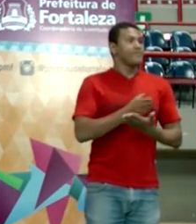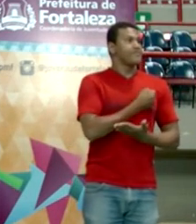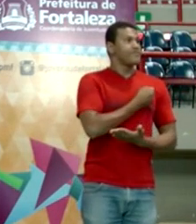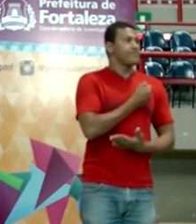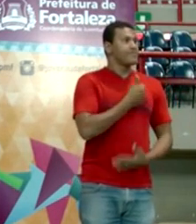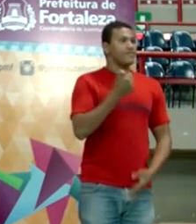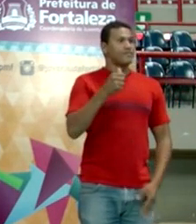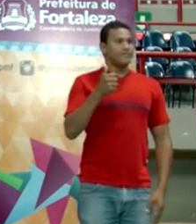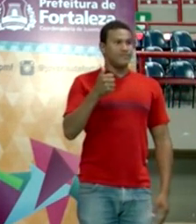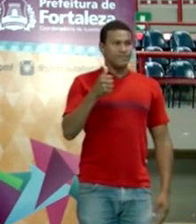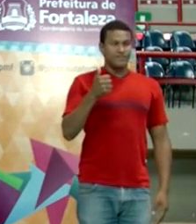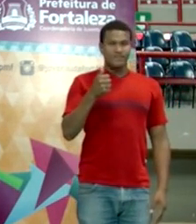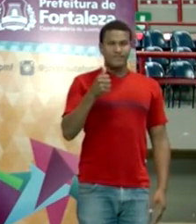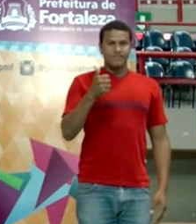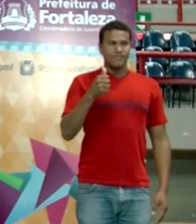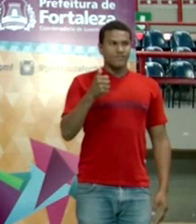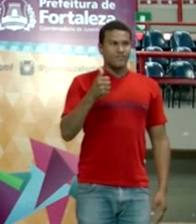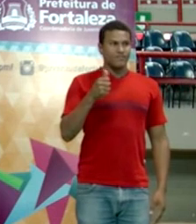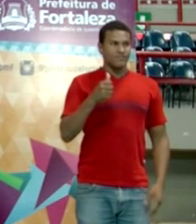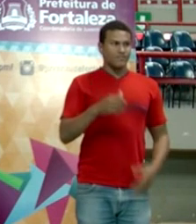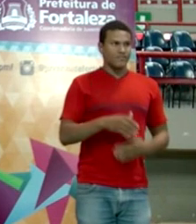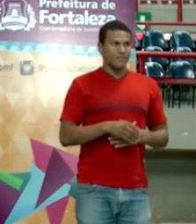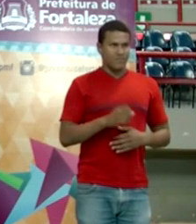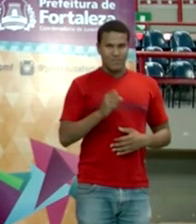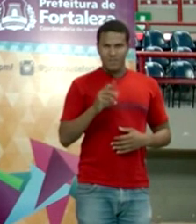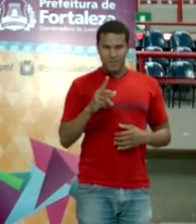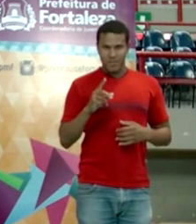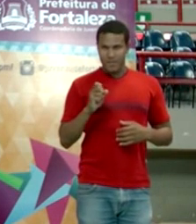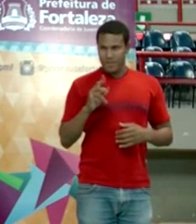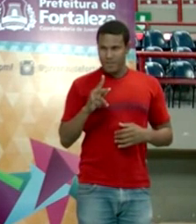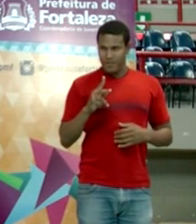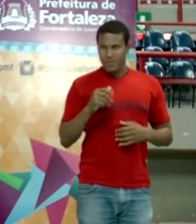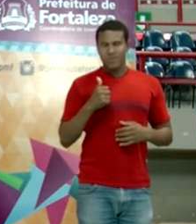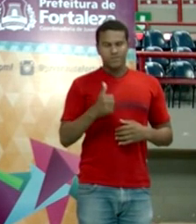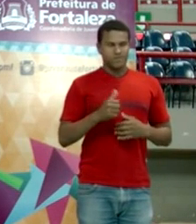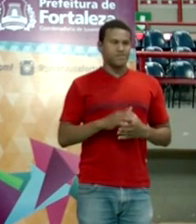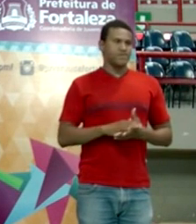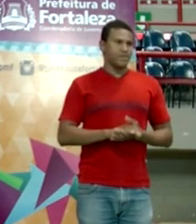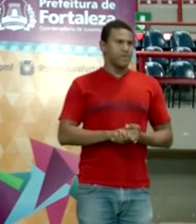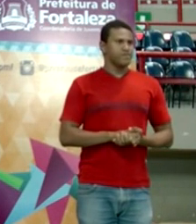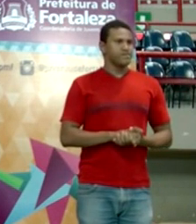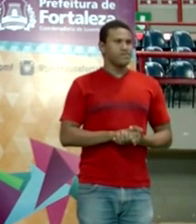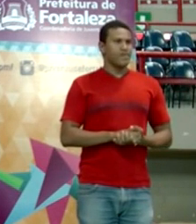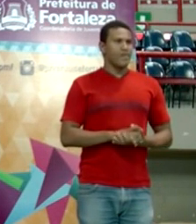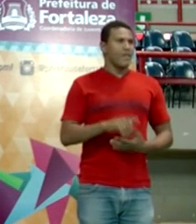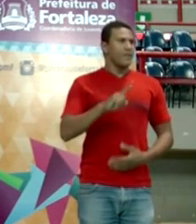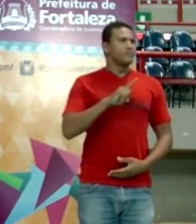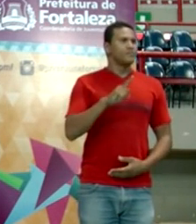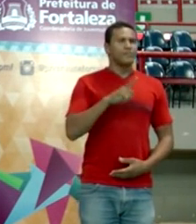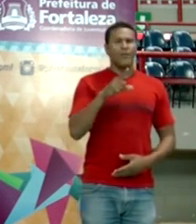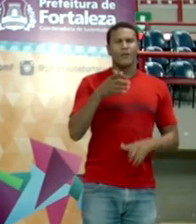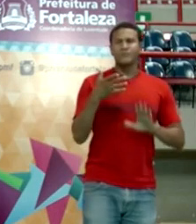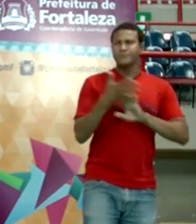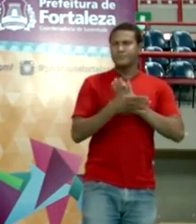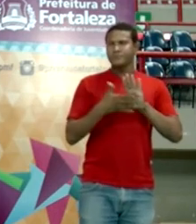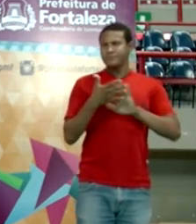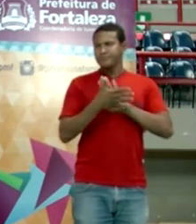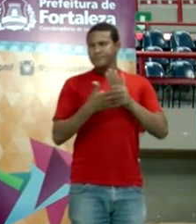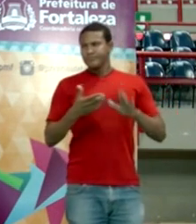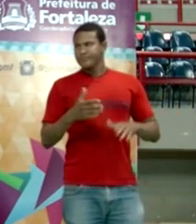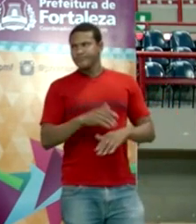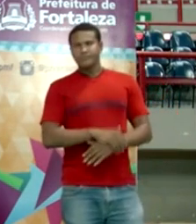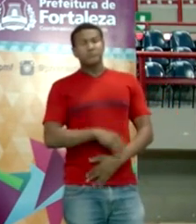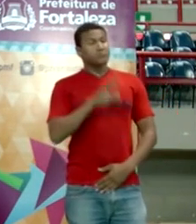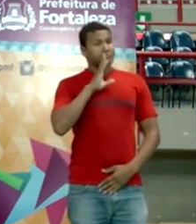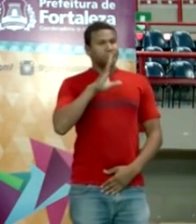Página 11, tá bom? Acompanhou? Acompanhei. Então vamos ler o texto que aí se avizinha. Olha que